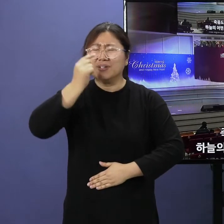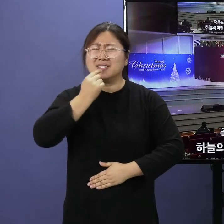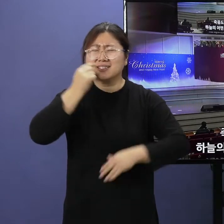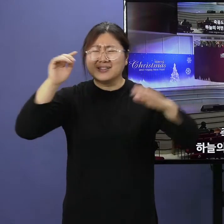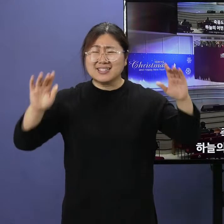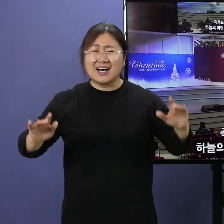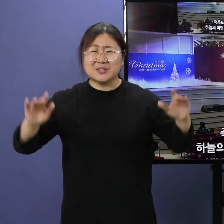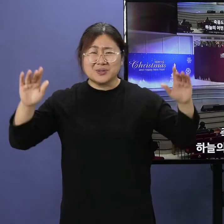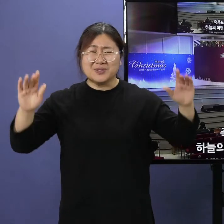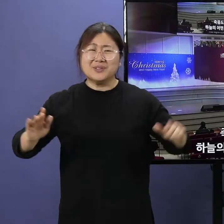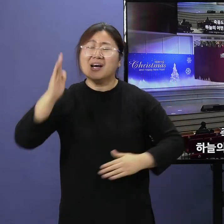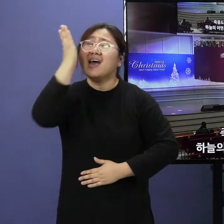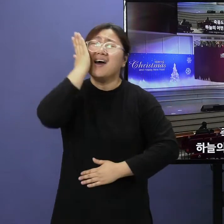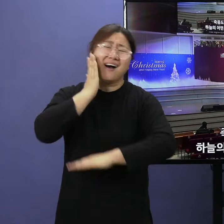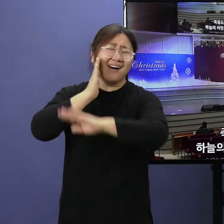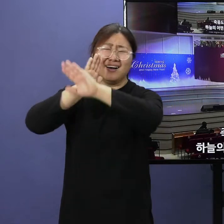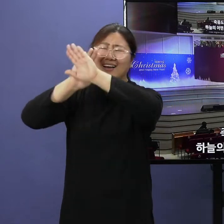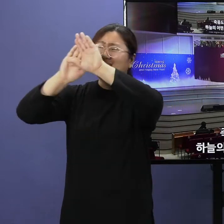생명도 천사도